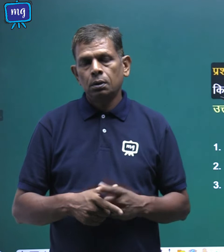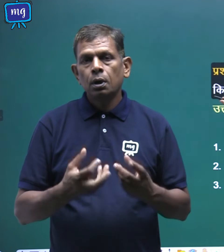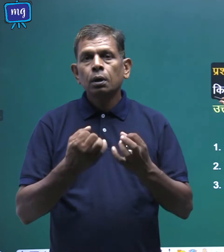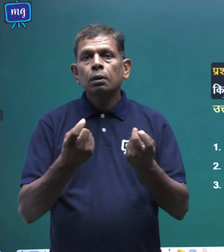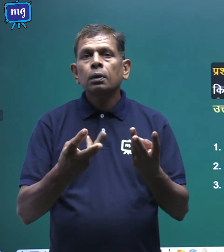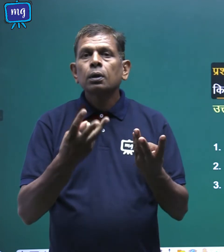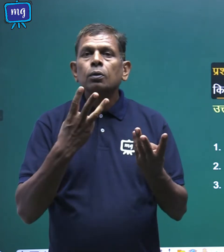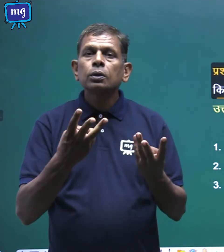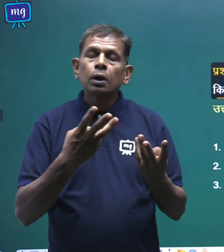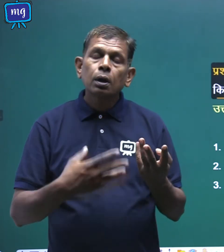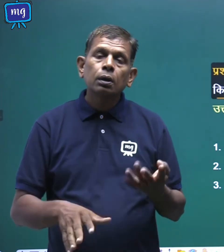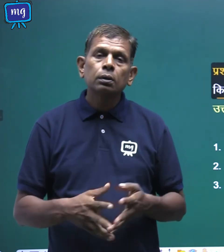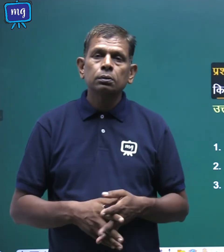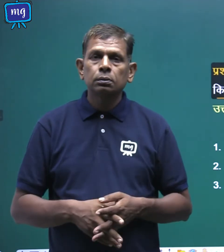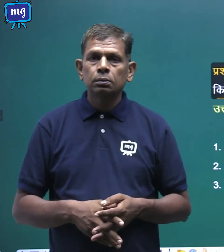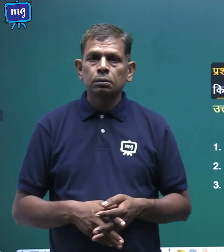कितने प्रकार के होते हैं?